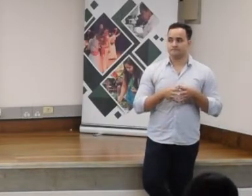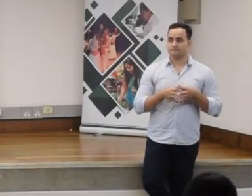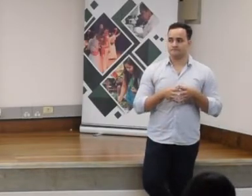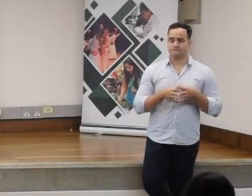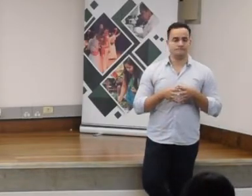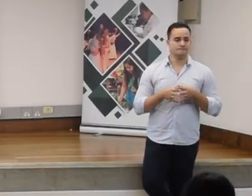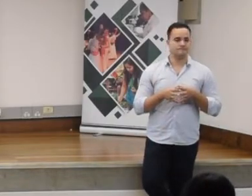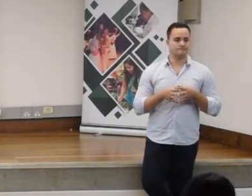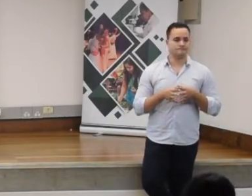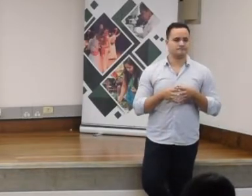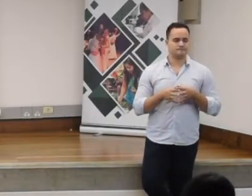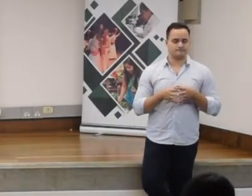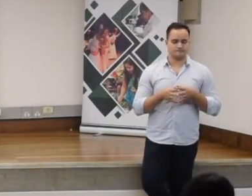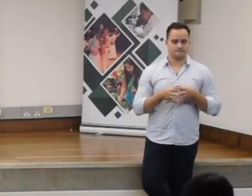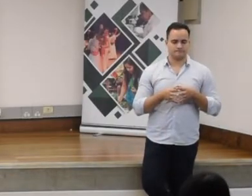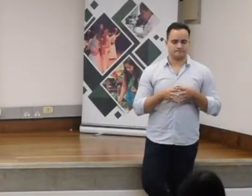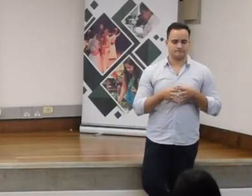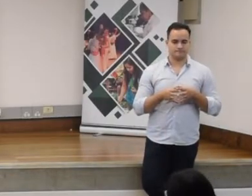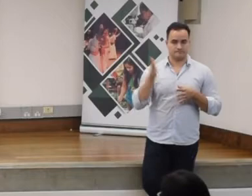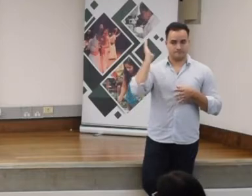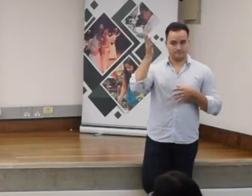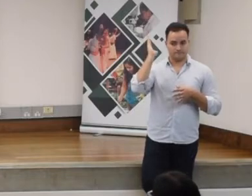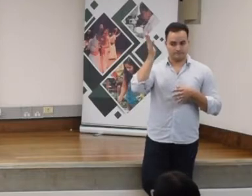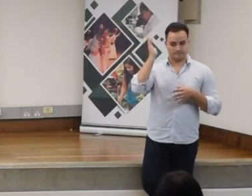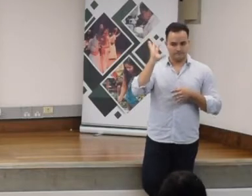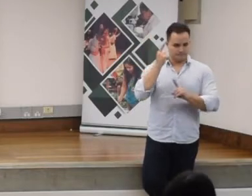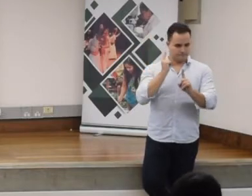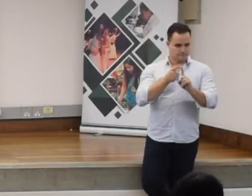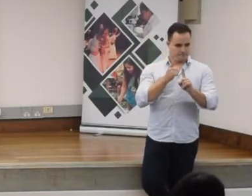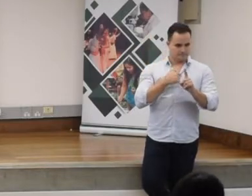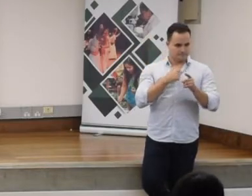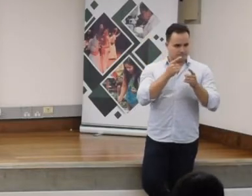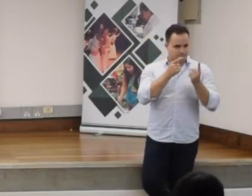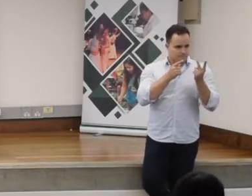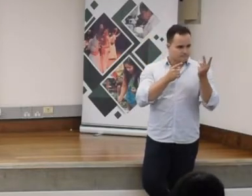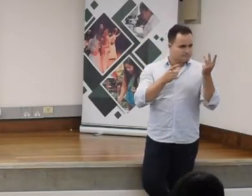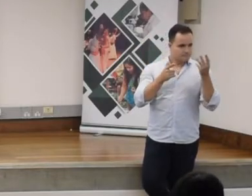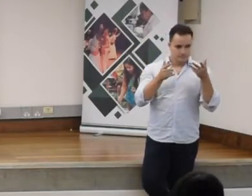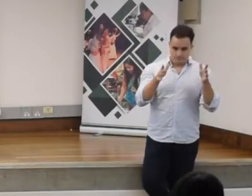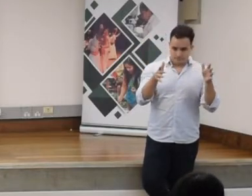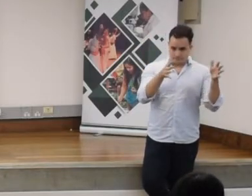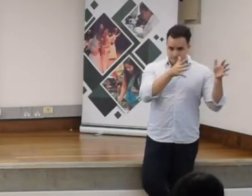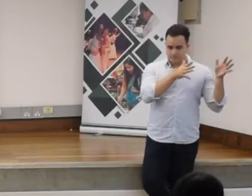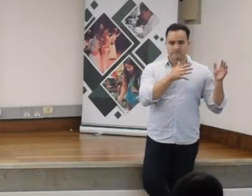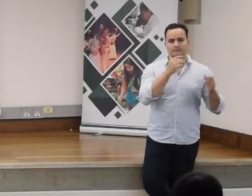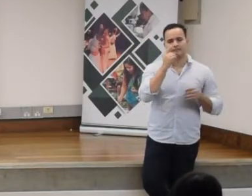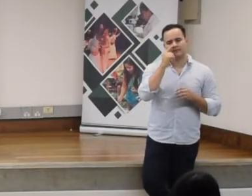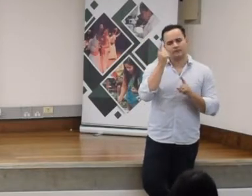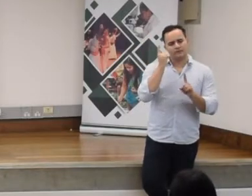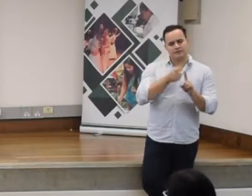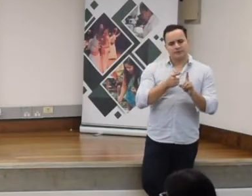intención de esta exposición inicial de las planeaciones es para que